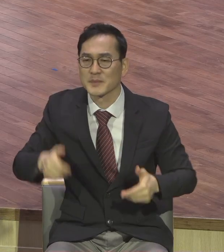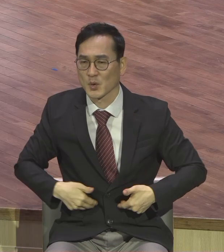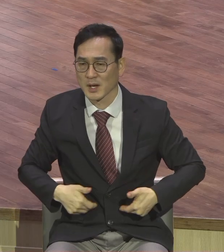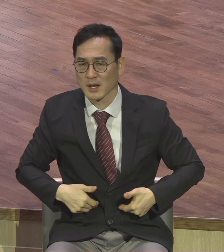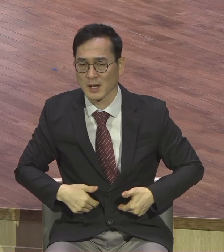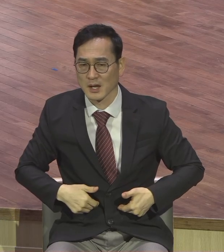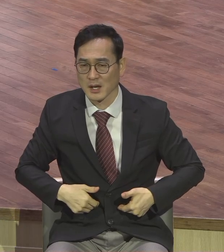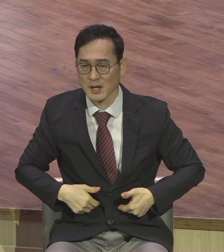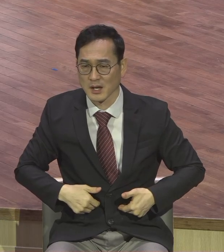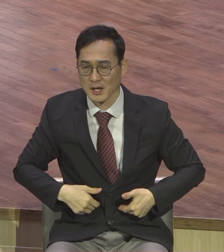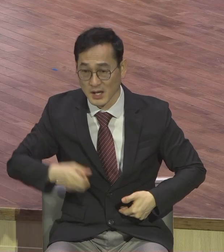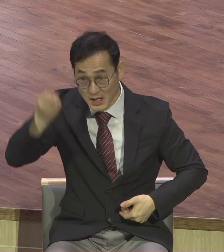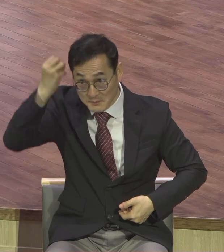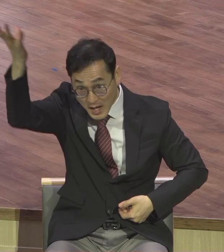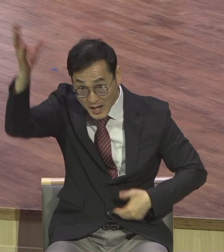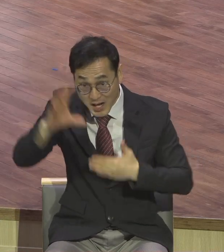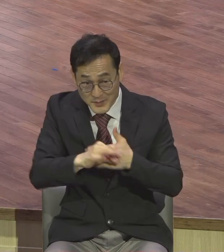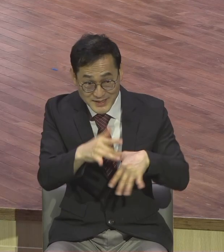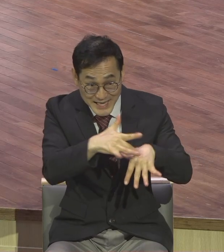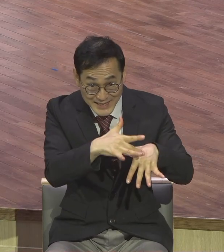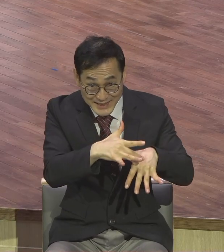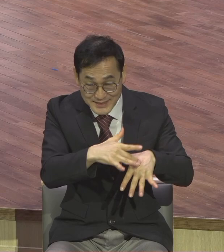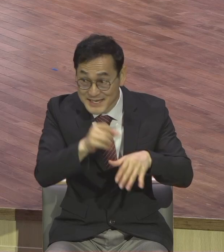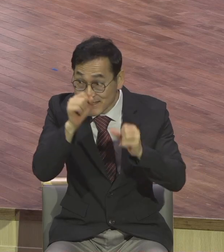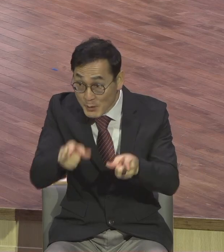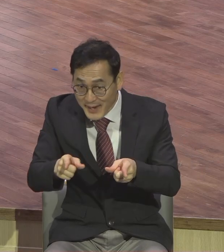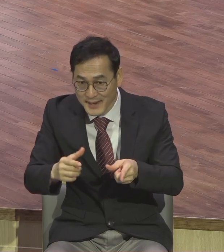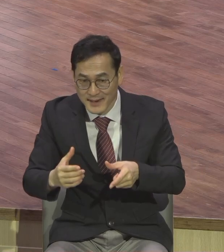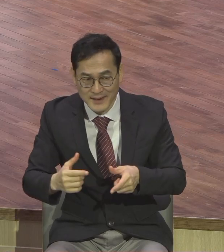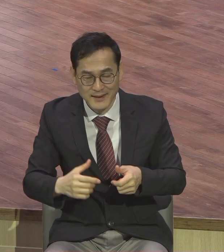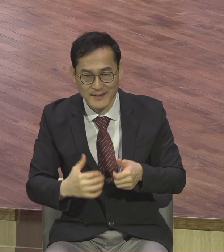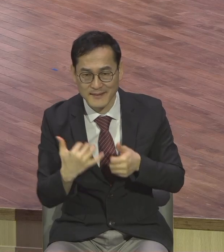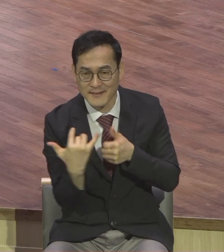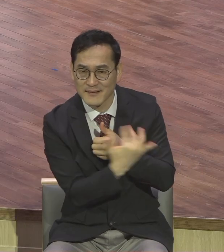그래서 흔들어 버려요. 시험이 온다고. 일관성이 없어.